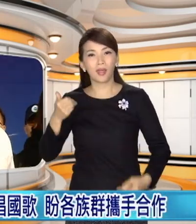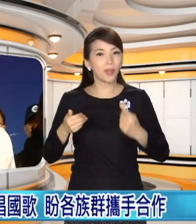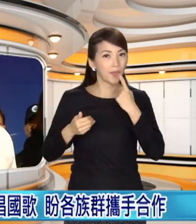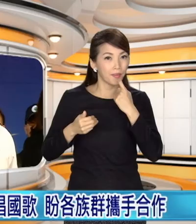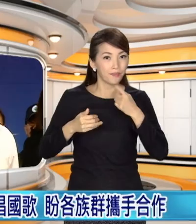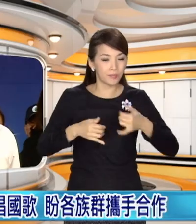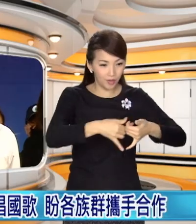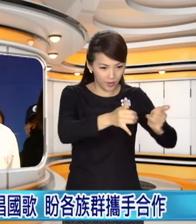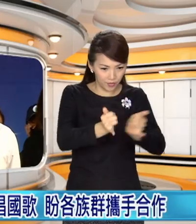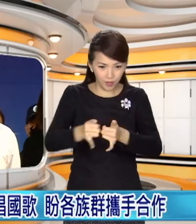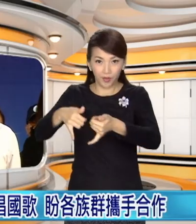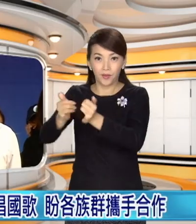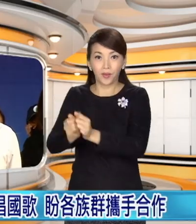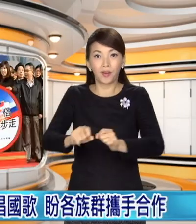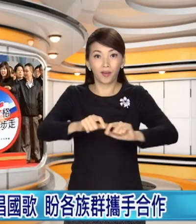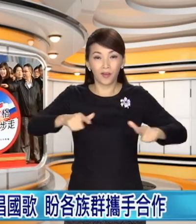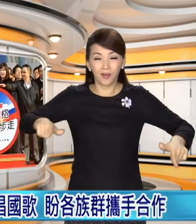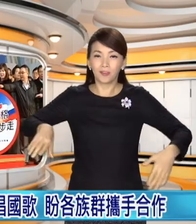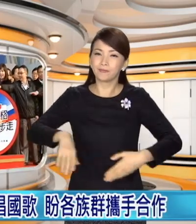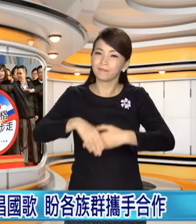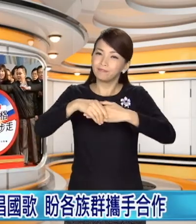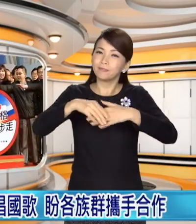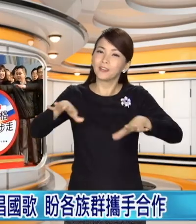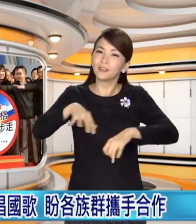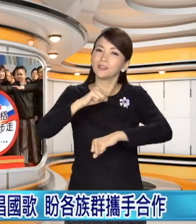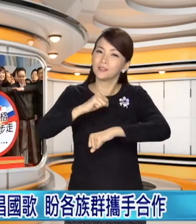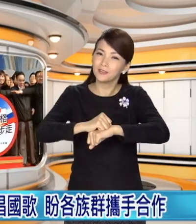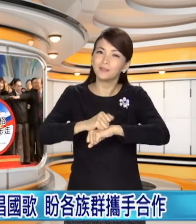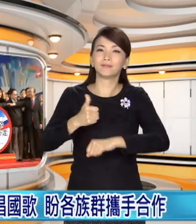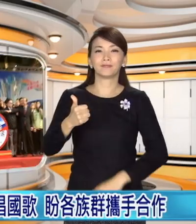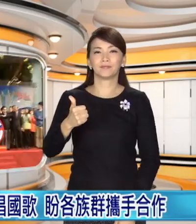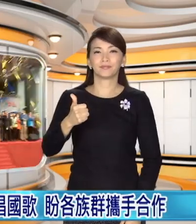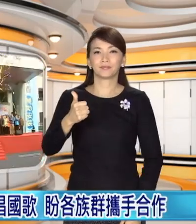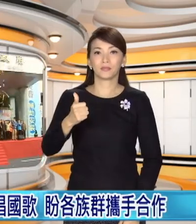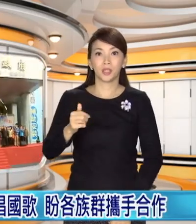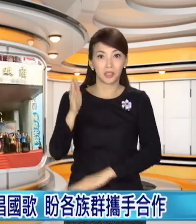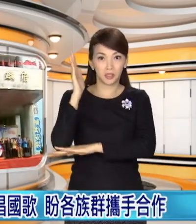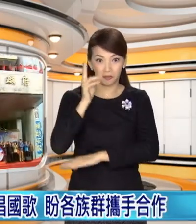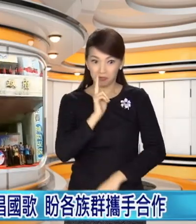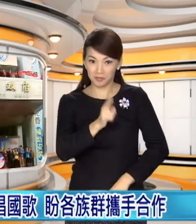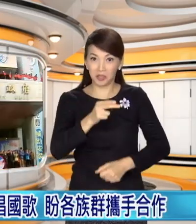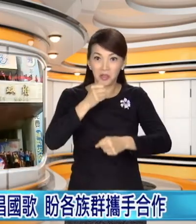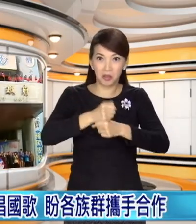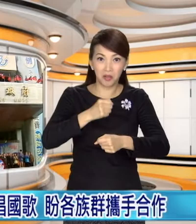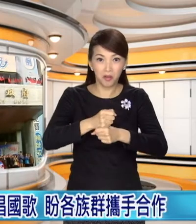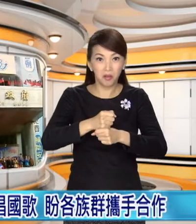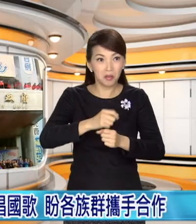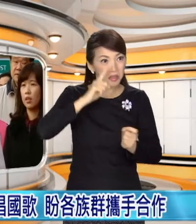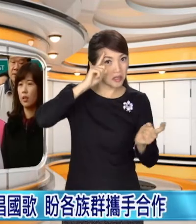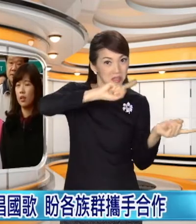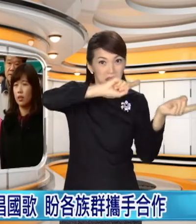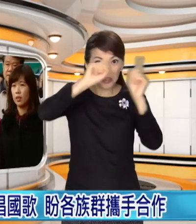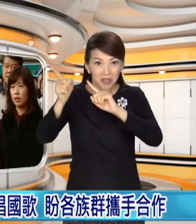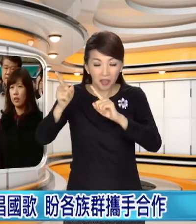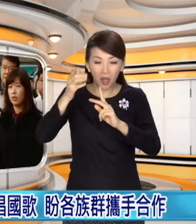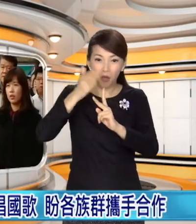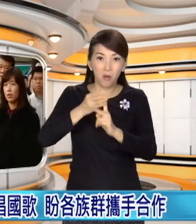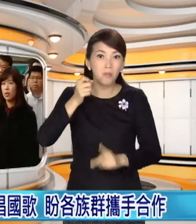族群都能够携手合作。至于在施政上，不会求一天或者是一个月的政